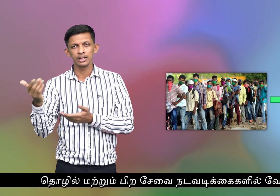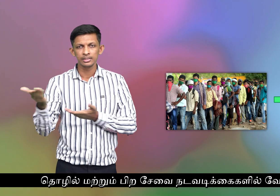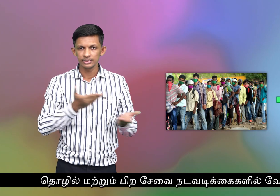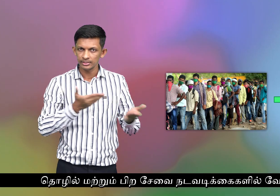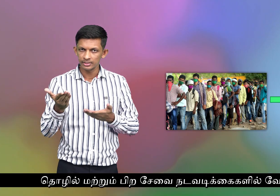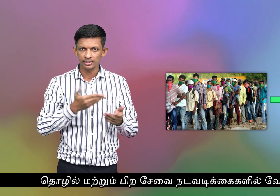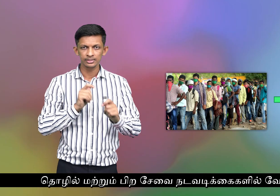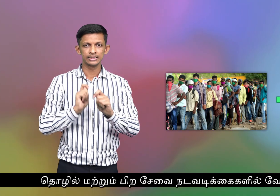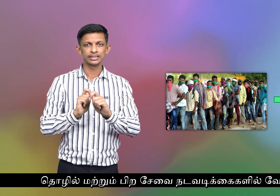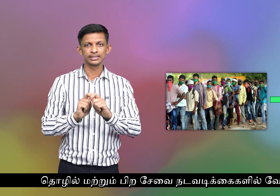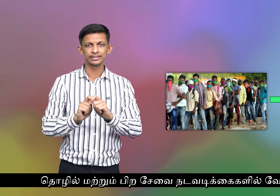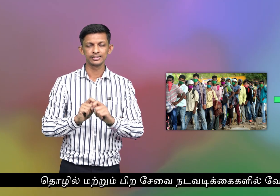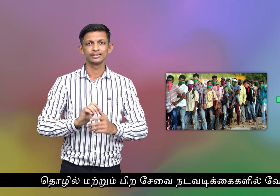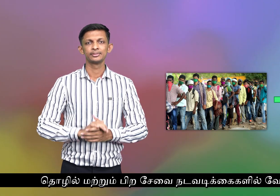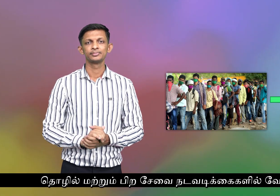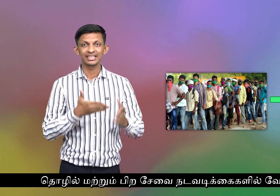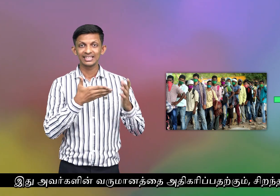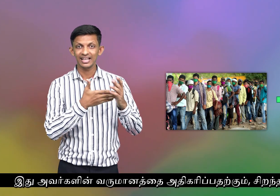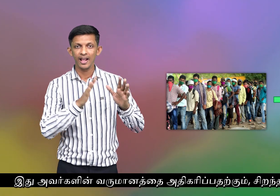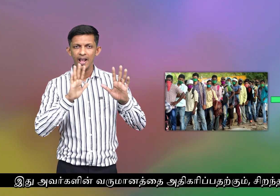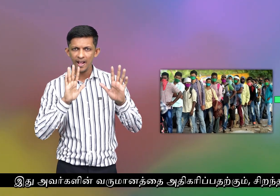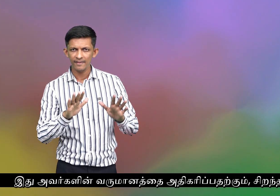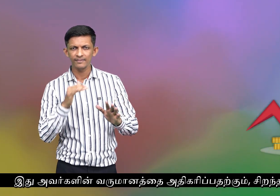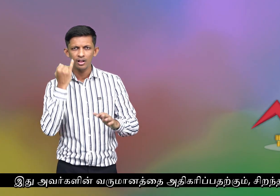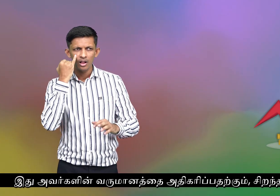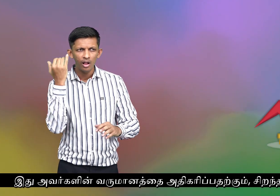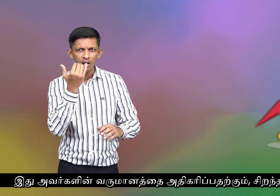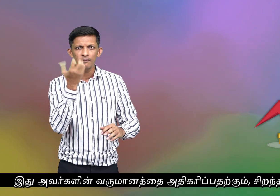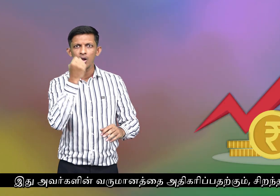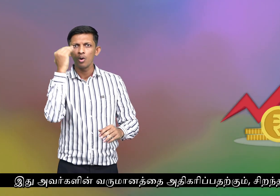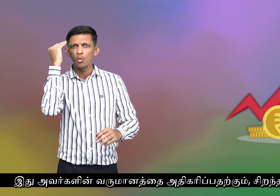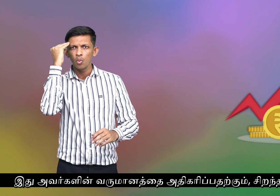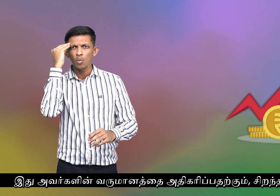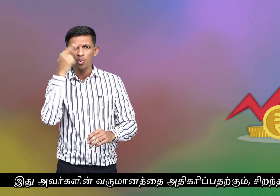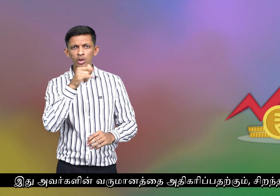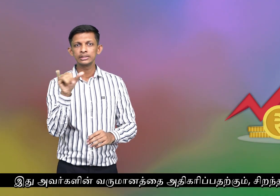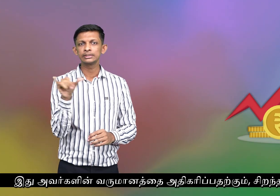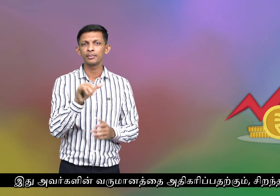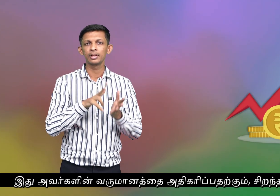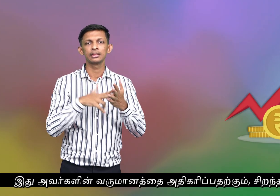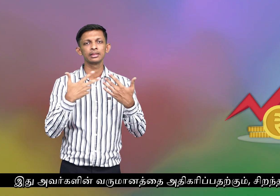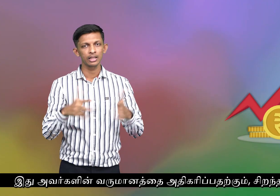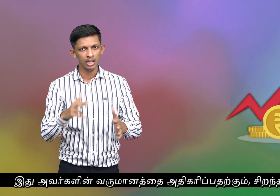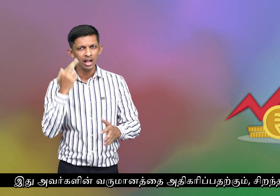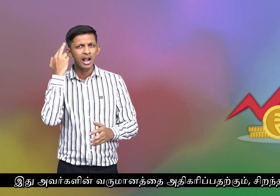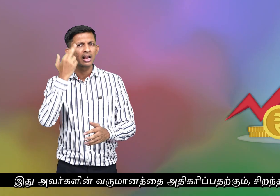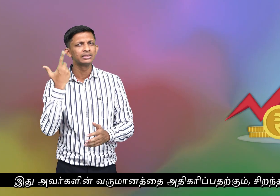வேலை செய்கின்றனர். இது அவர்களின் வருமானத்தை அதிகரிப்பதற்கும் சிறந்த